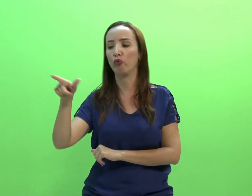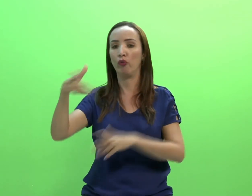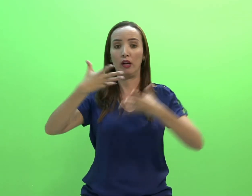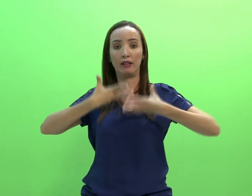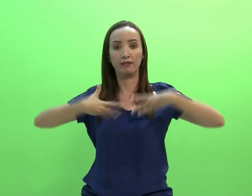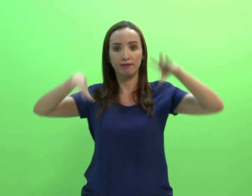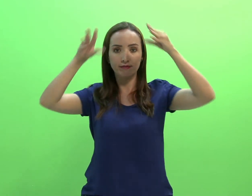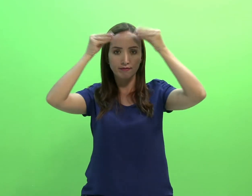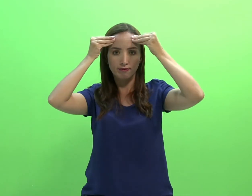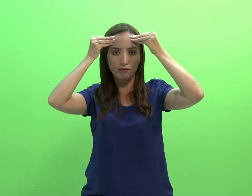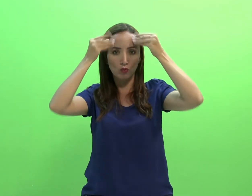colocar